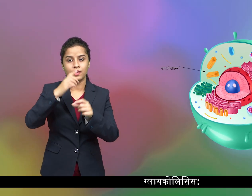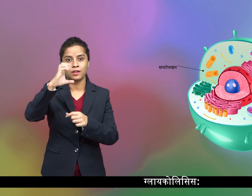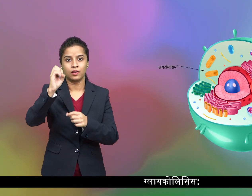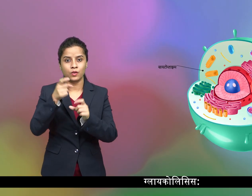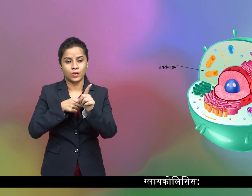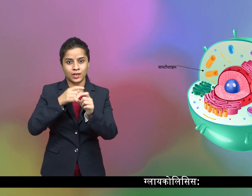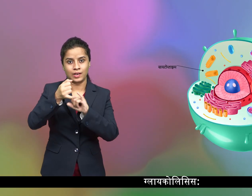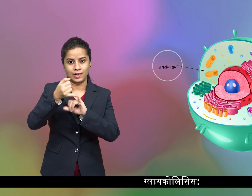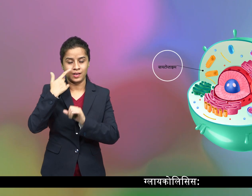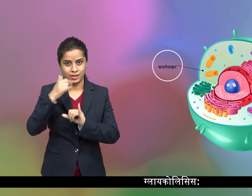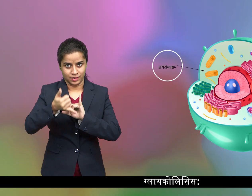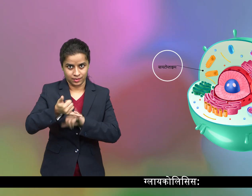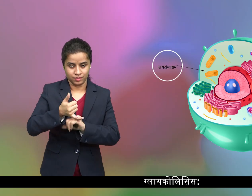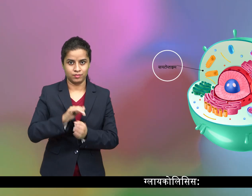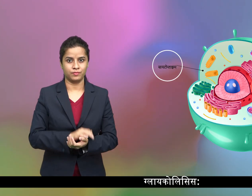ग्लायकोलिसिस